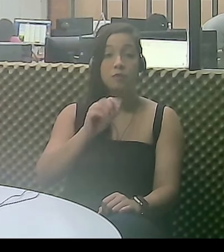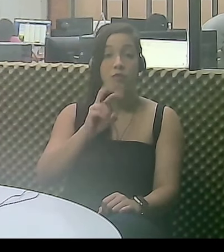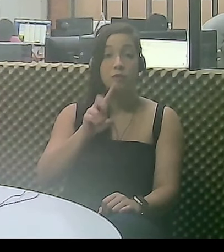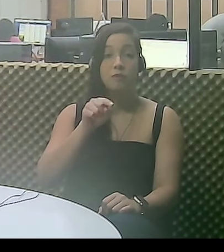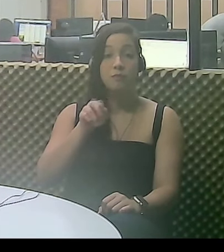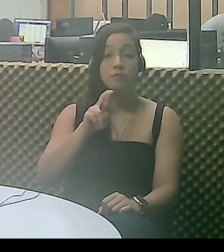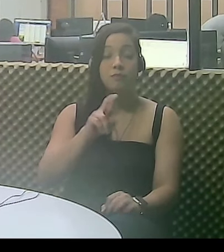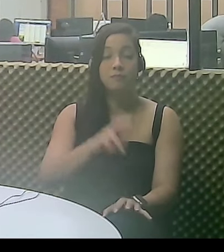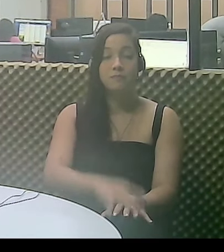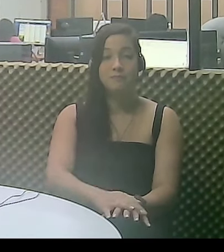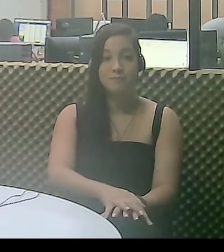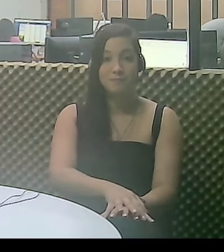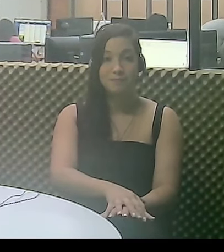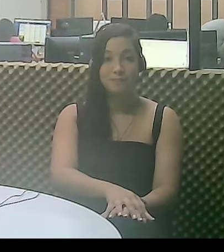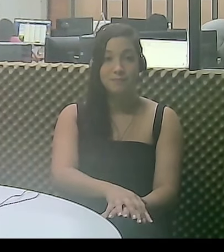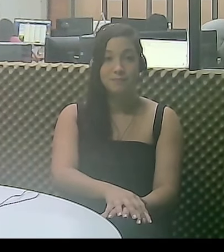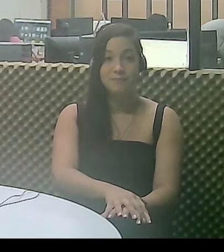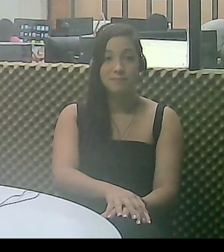coletasonline@uberlandia.mg.gov.br.